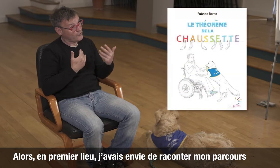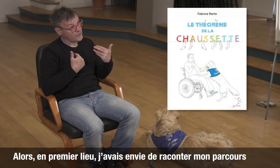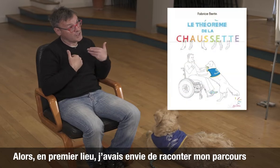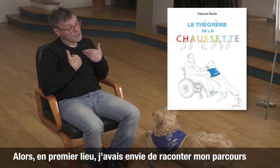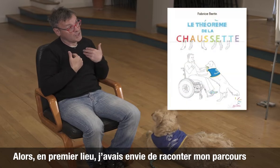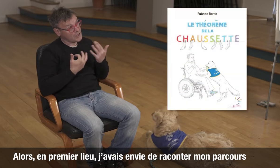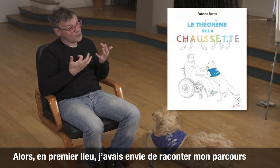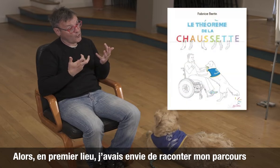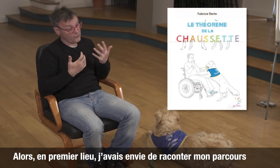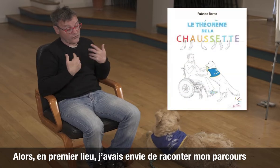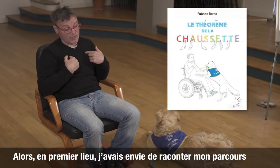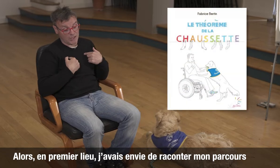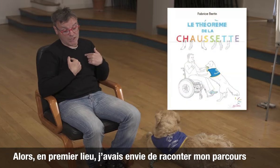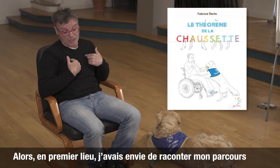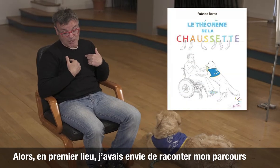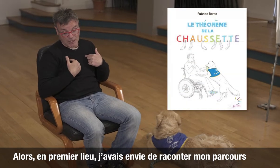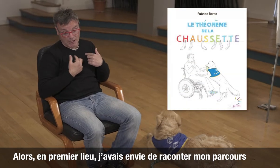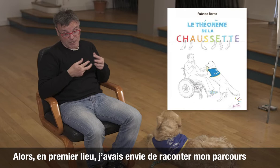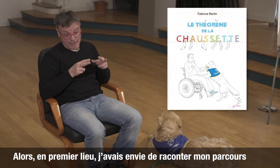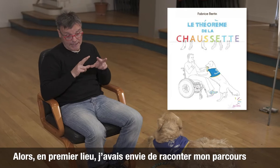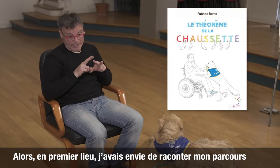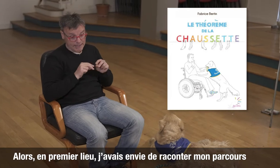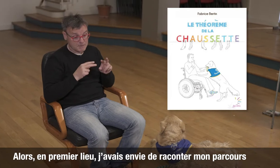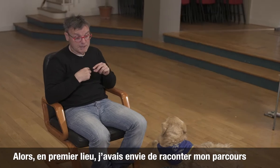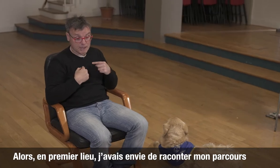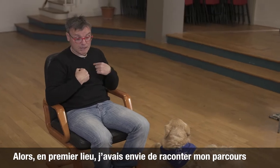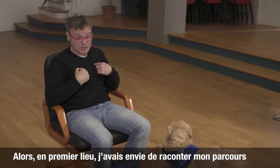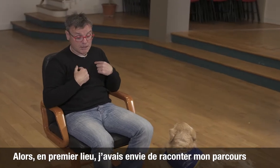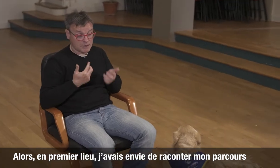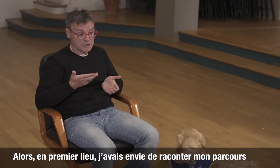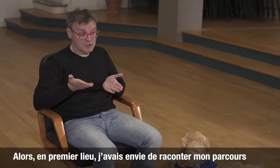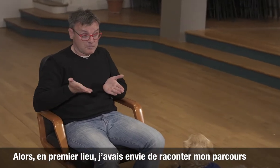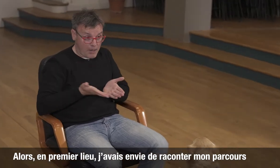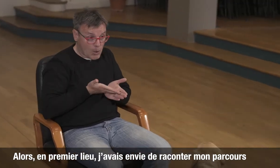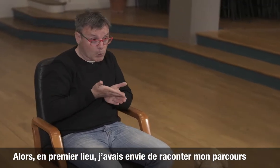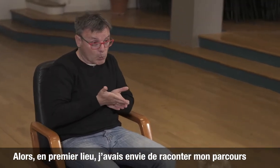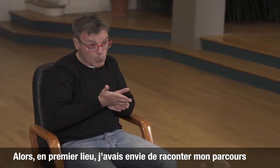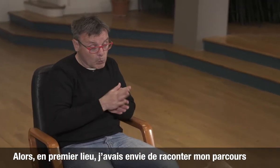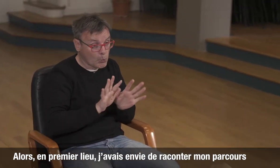Alors, en premier lieu, j'avais envie de raconter mon parcours.